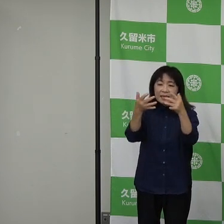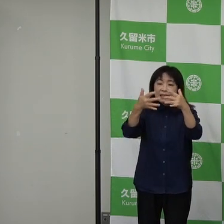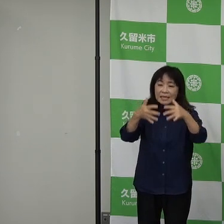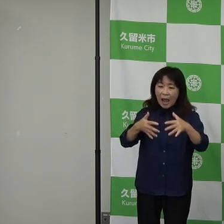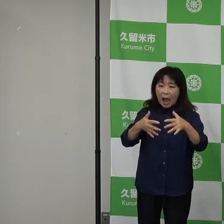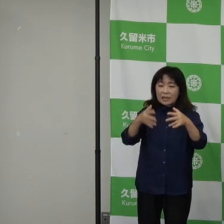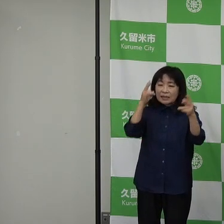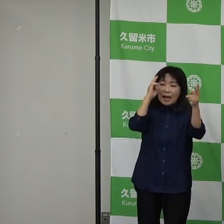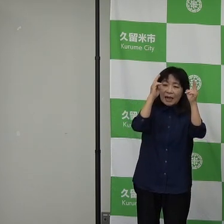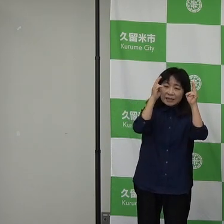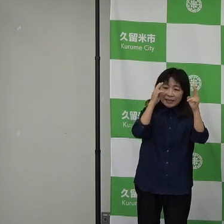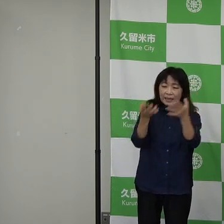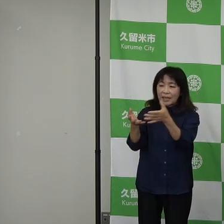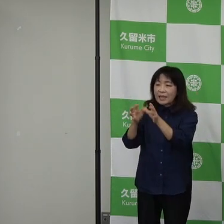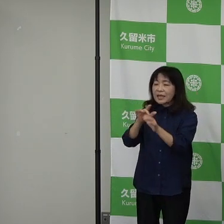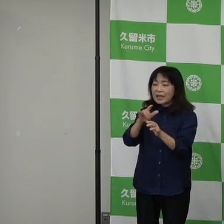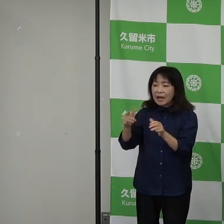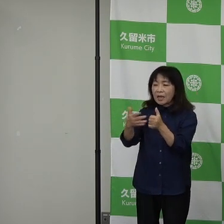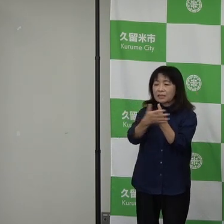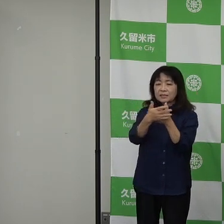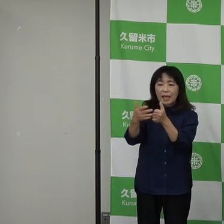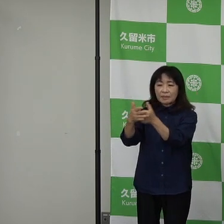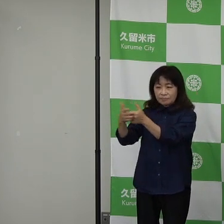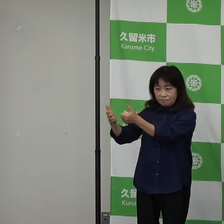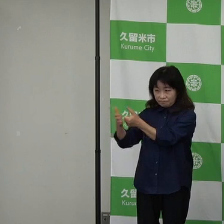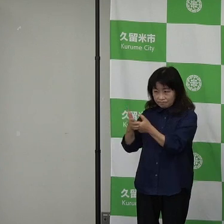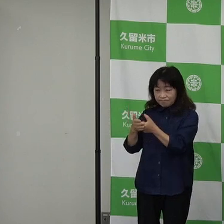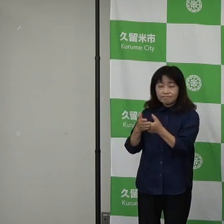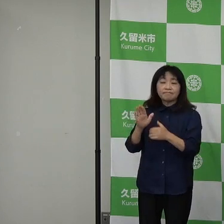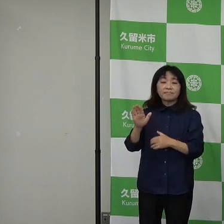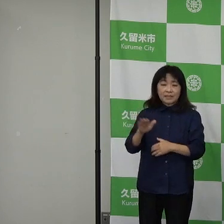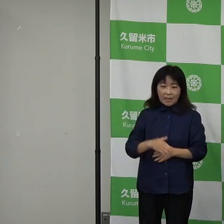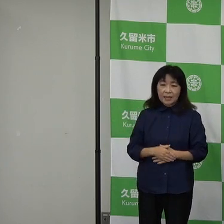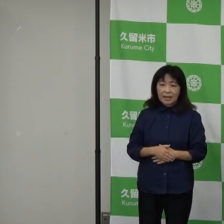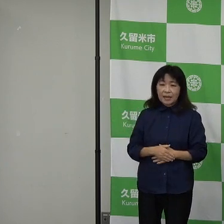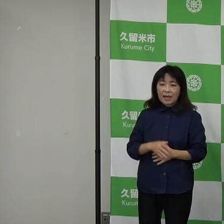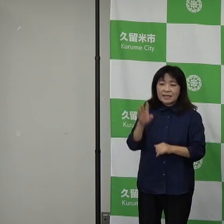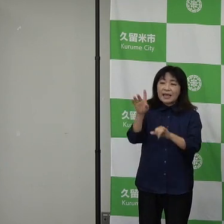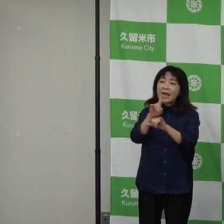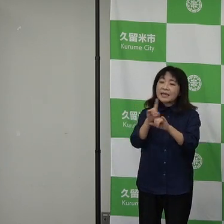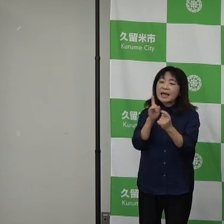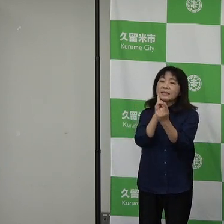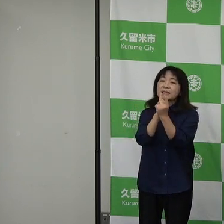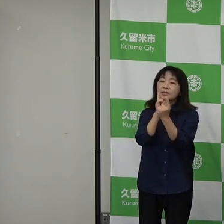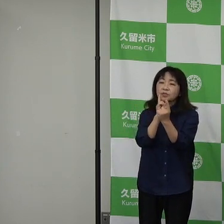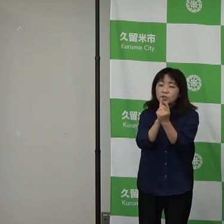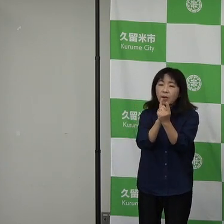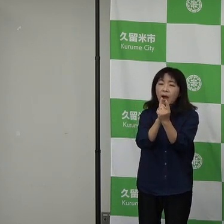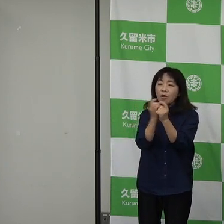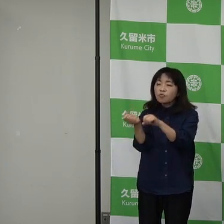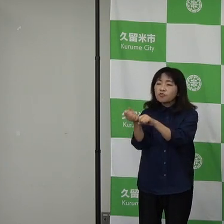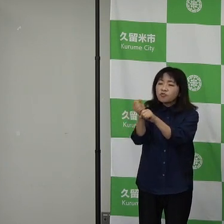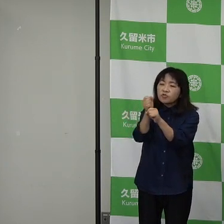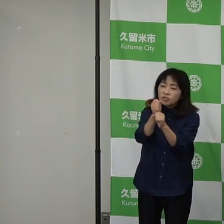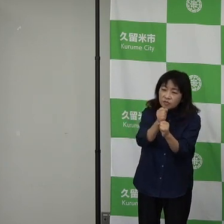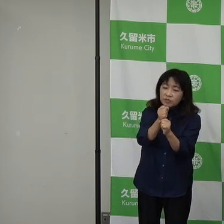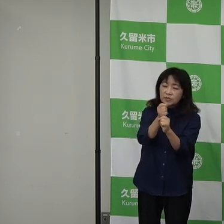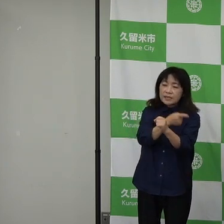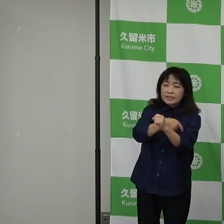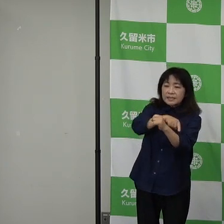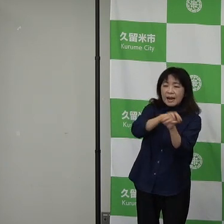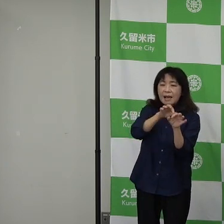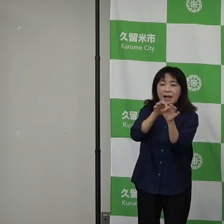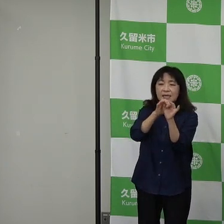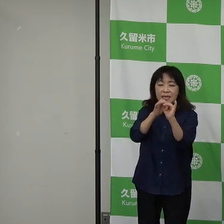企業団体からご支援をいただきました。災害対策としては復旧に向けた力を合わせる関係者